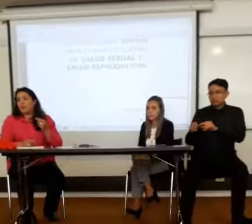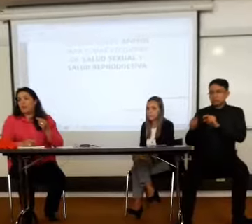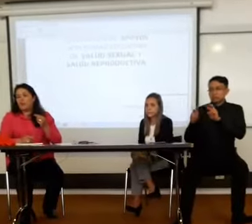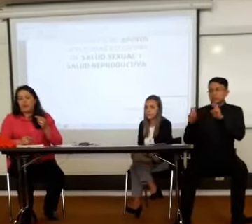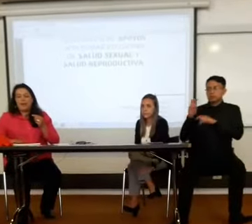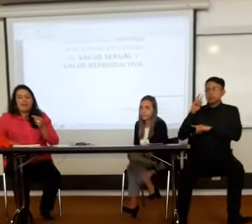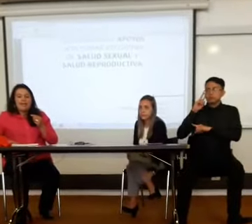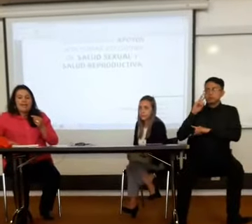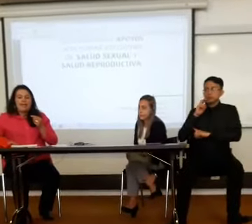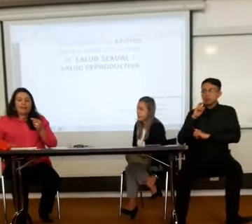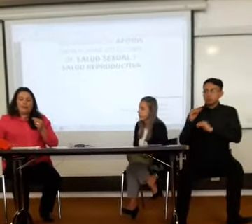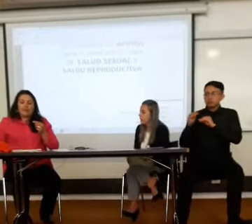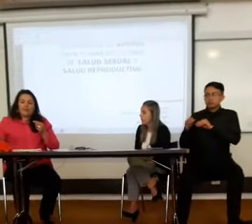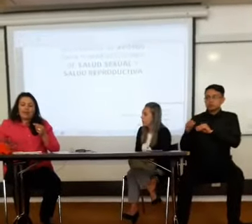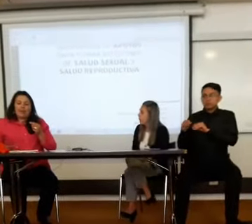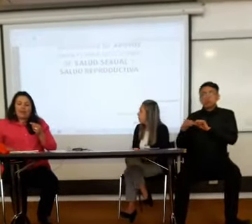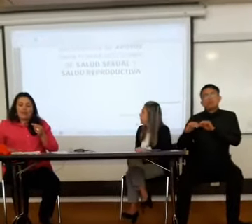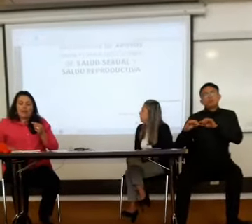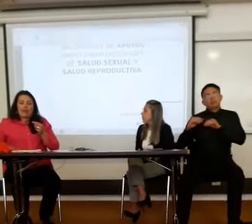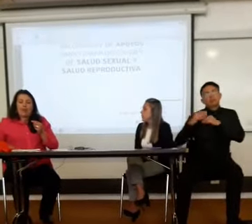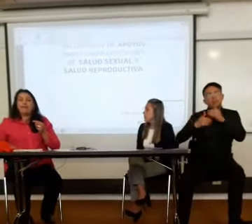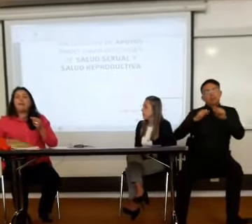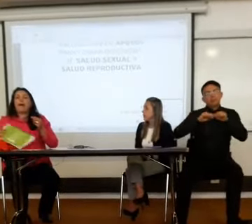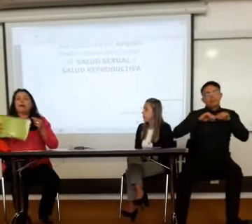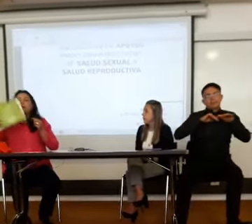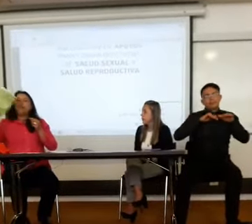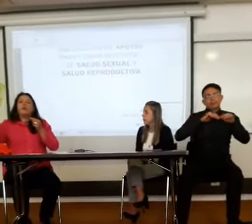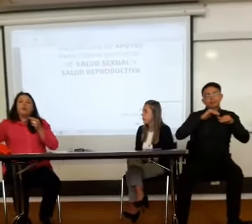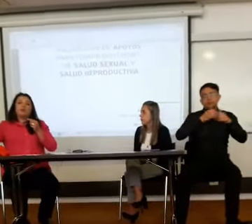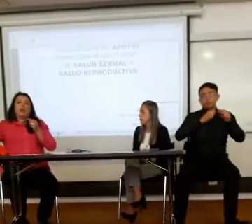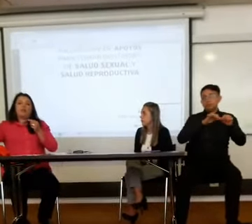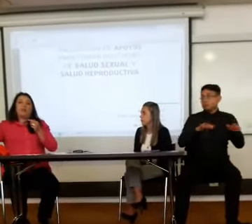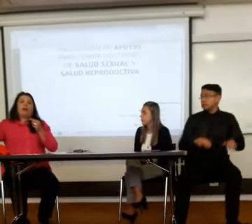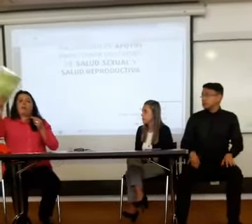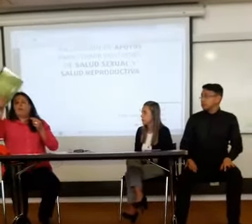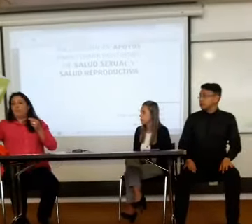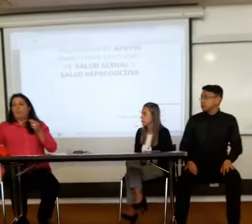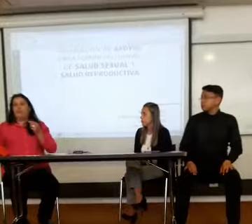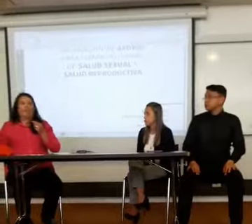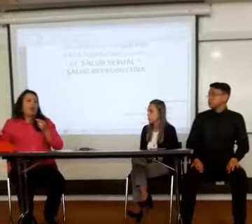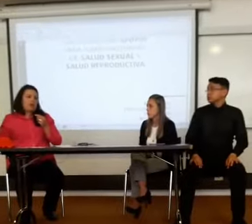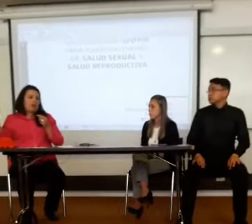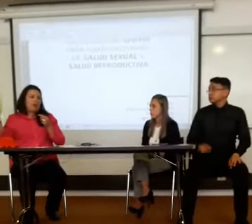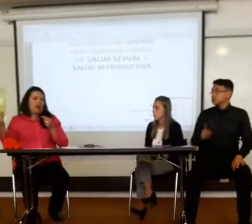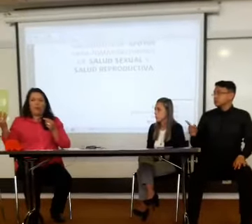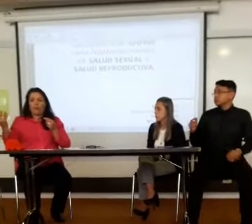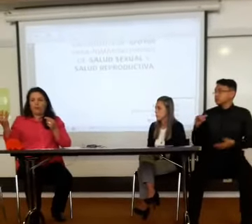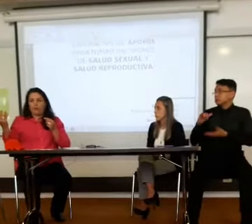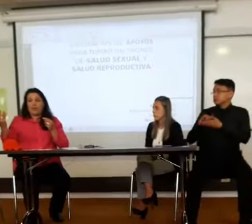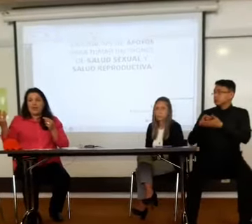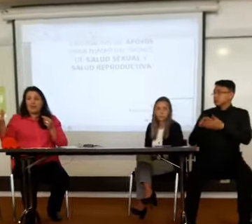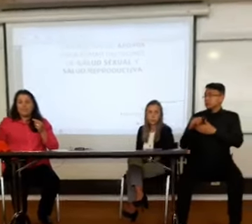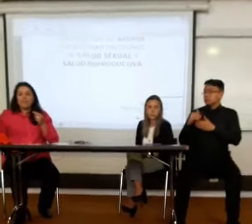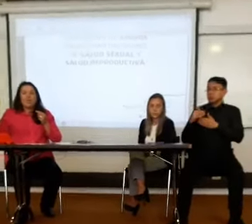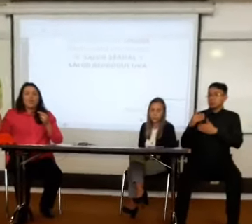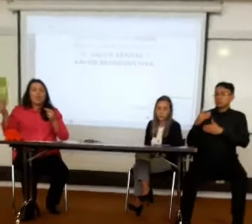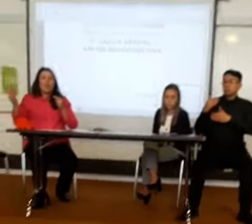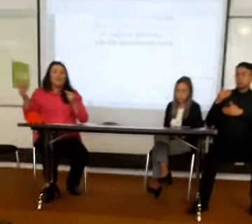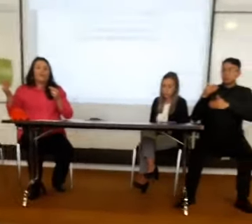sexual y reproductiva. Entonces, este producto hace parte de ese proceso que ha venido haciendo